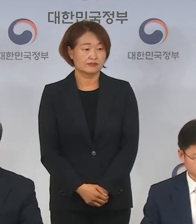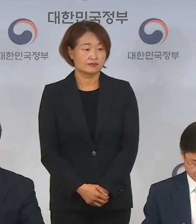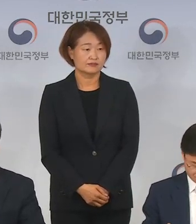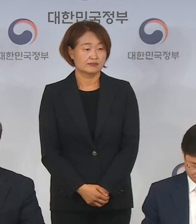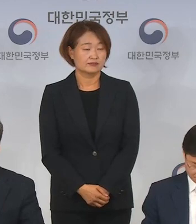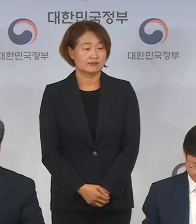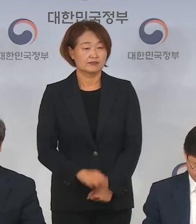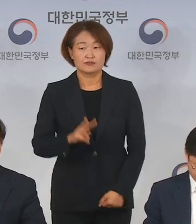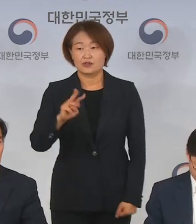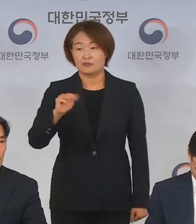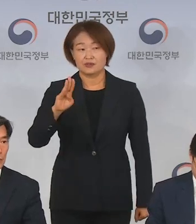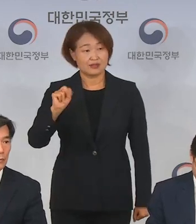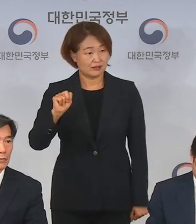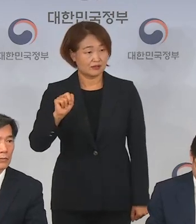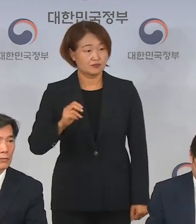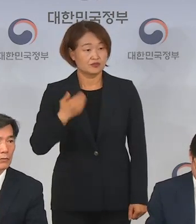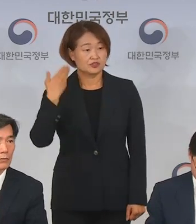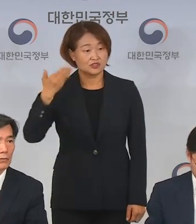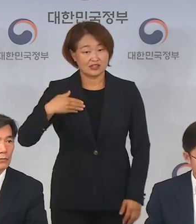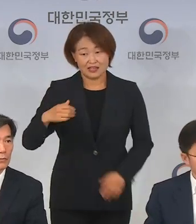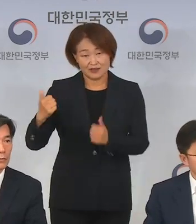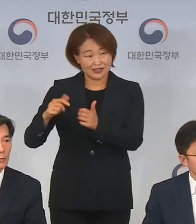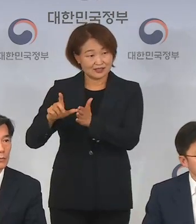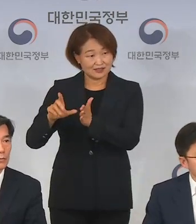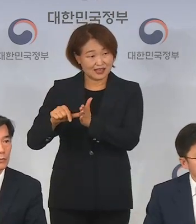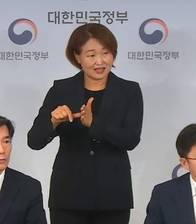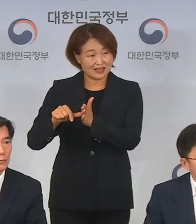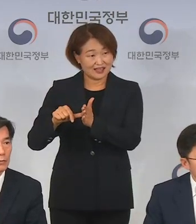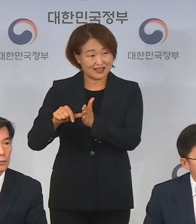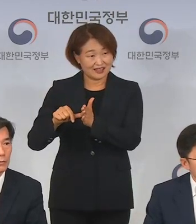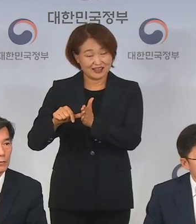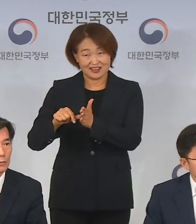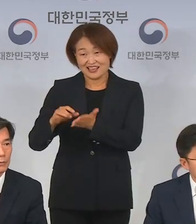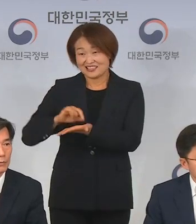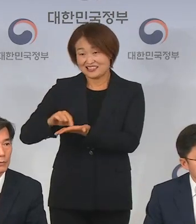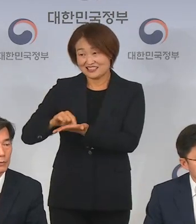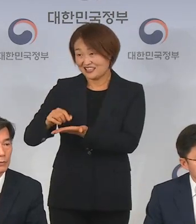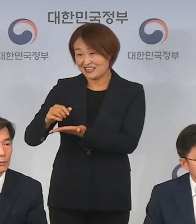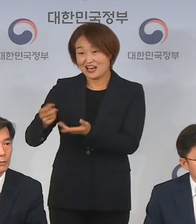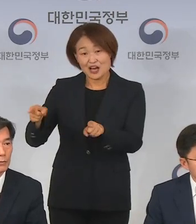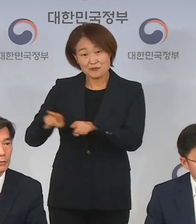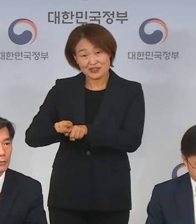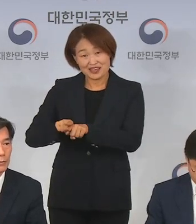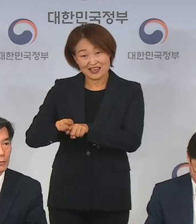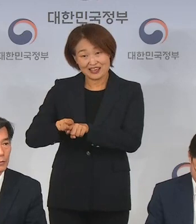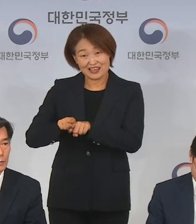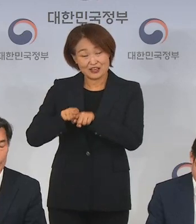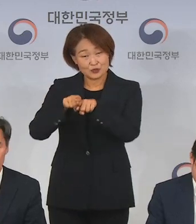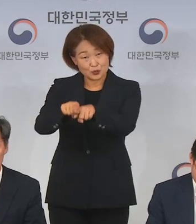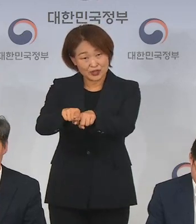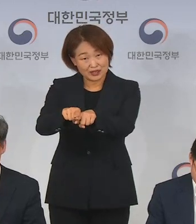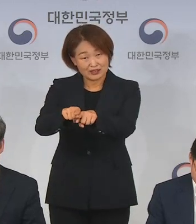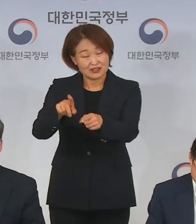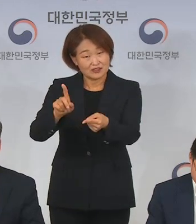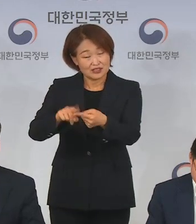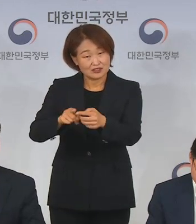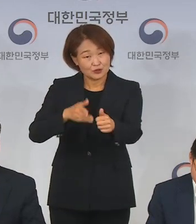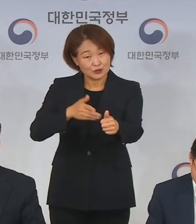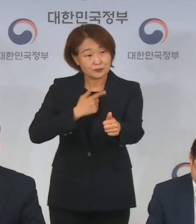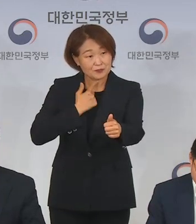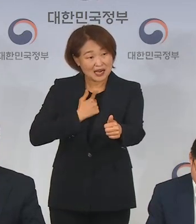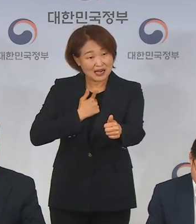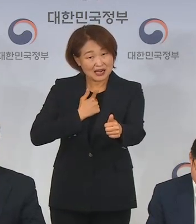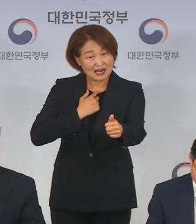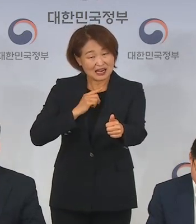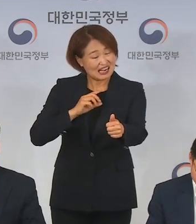네, MBN 김태희입니다. 그 지난번 실무협의 때 우리가 취재진 동행도 요청을 한다고 했는데 요청을 했는지 결국 그러면 그거는